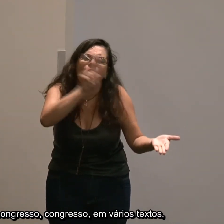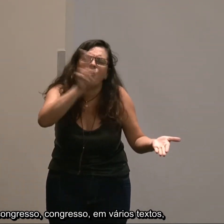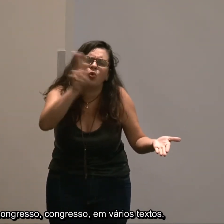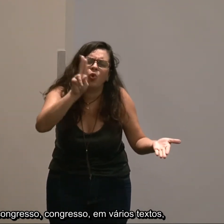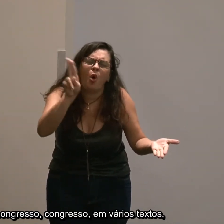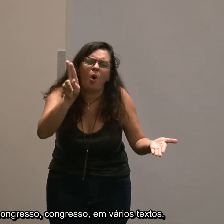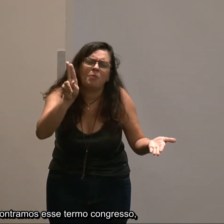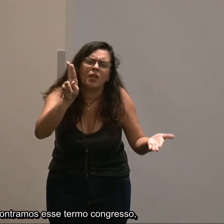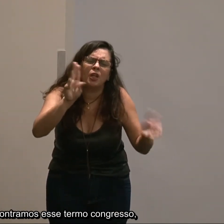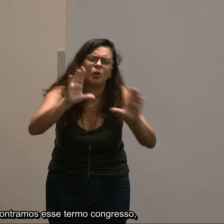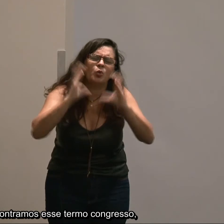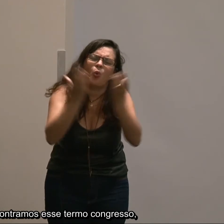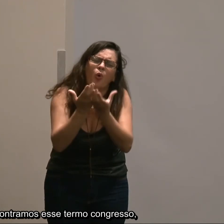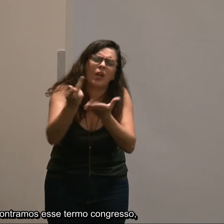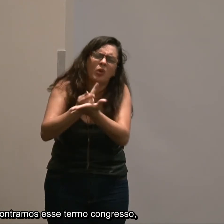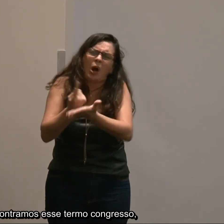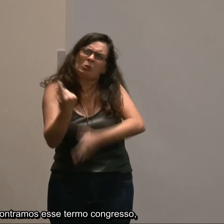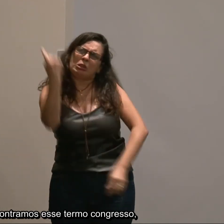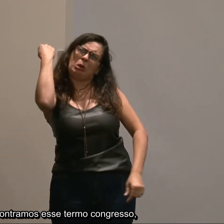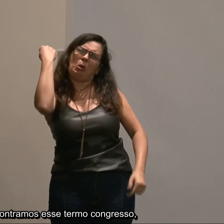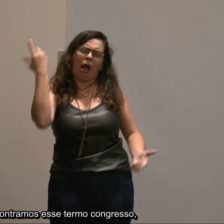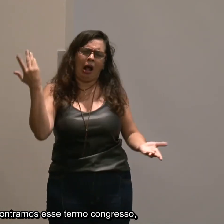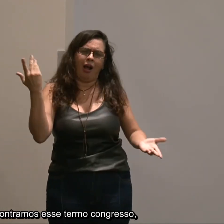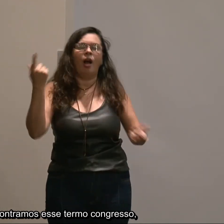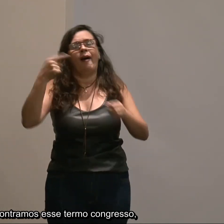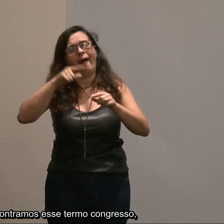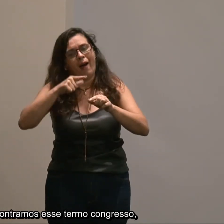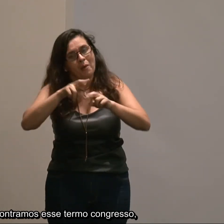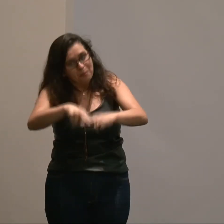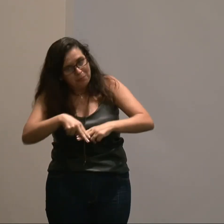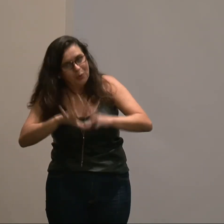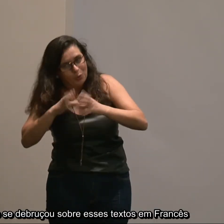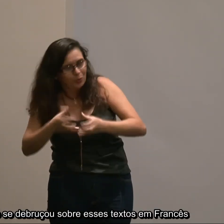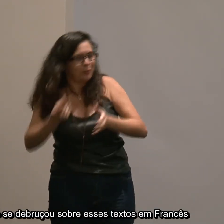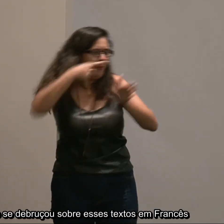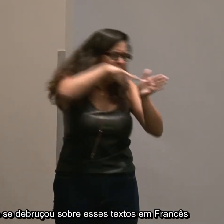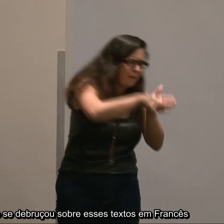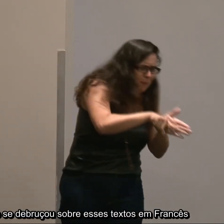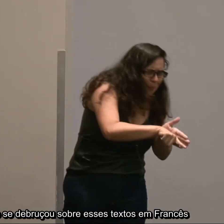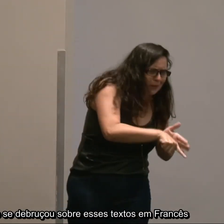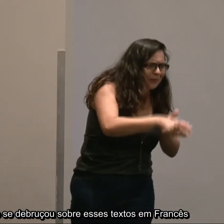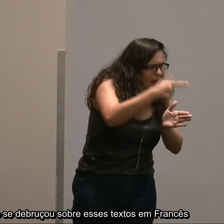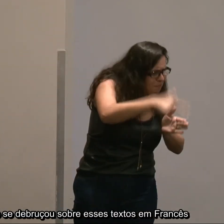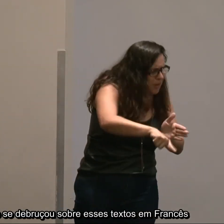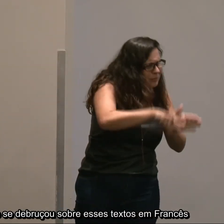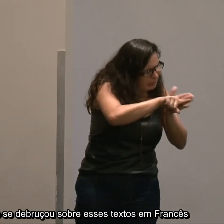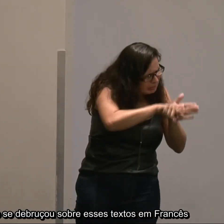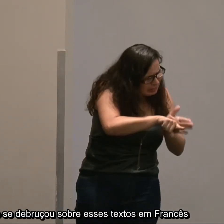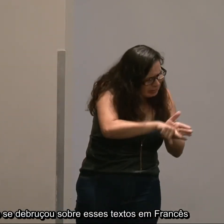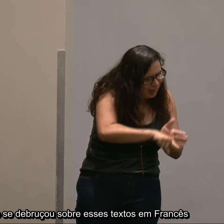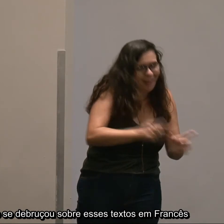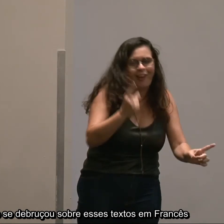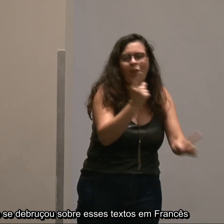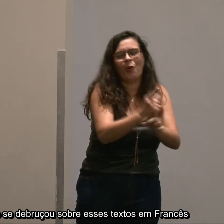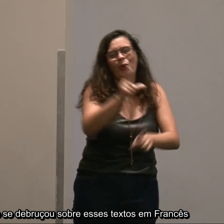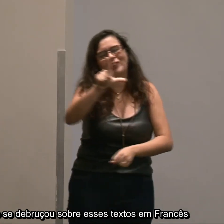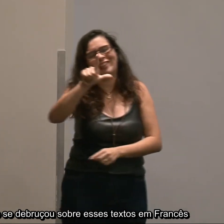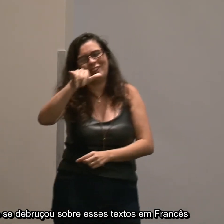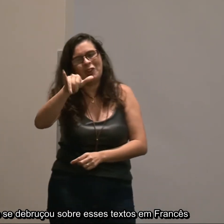e vários textos encontramos esse termo congresso então por isso o grupo se debruçou sobre esses textos em